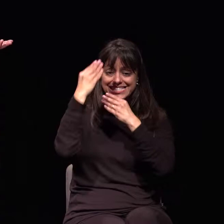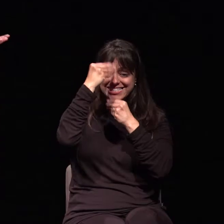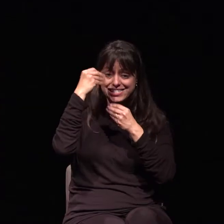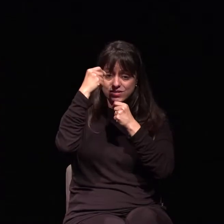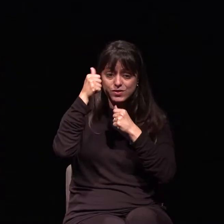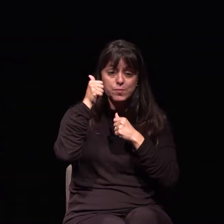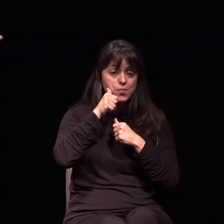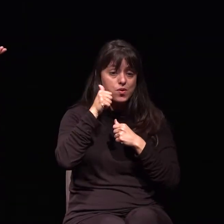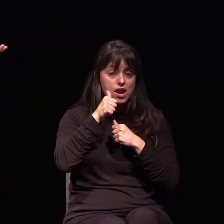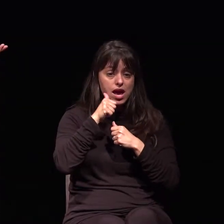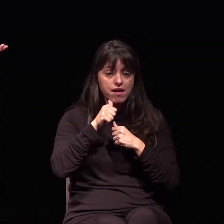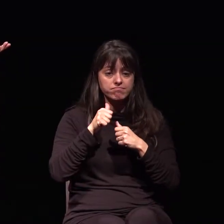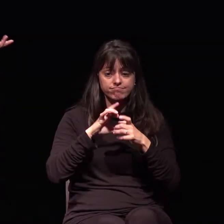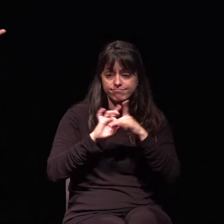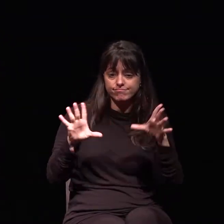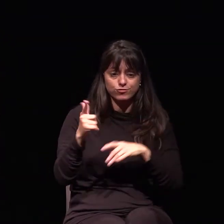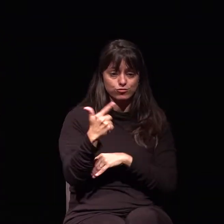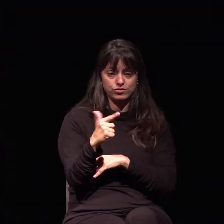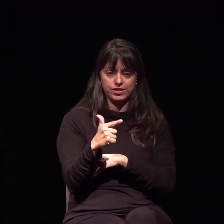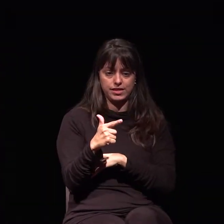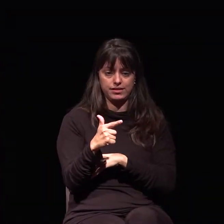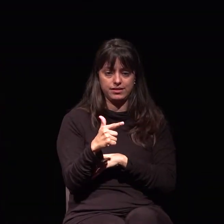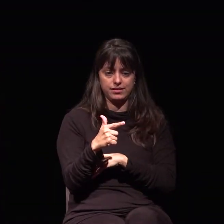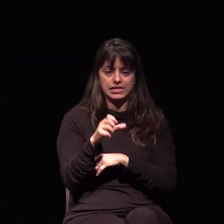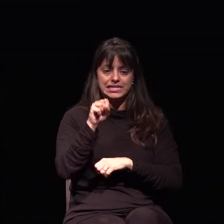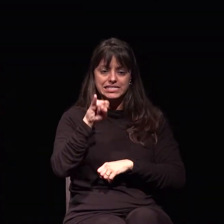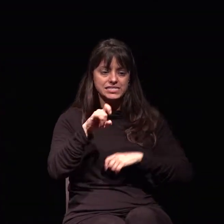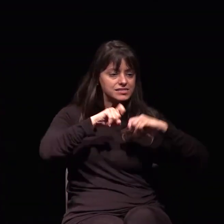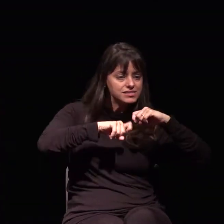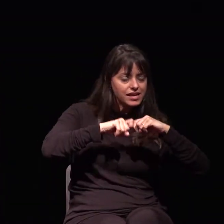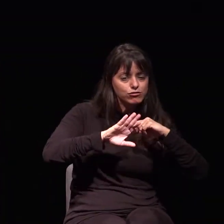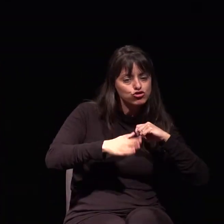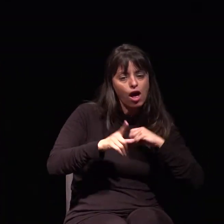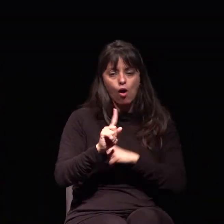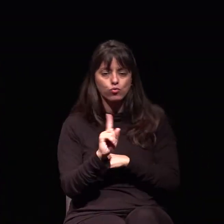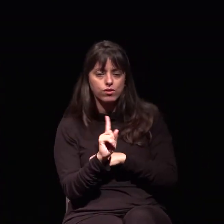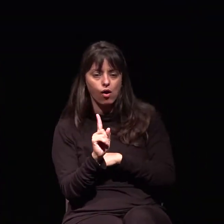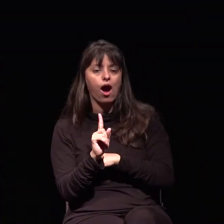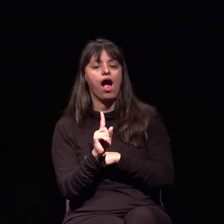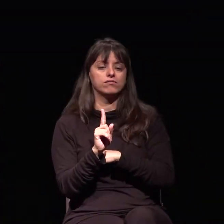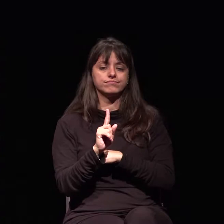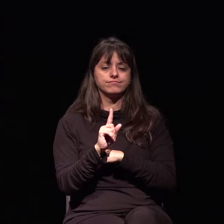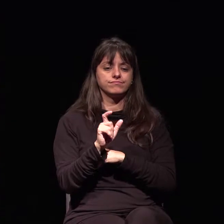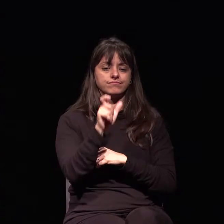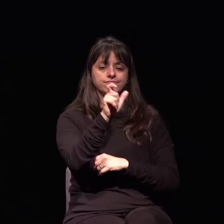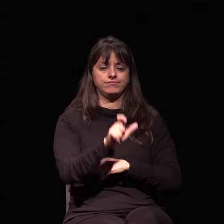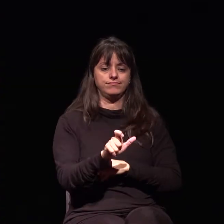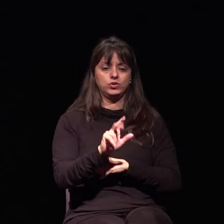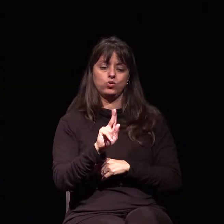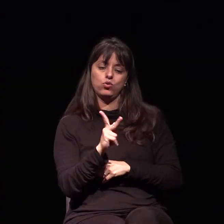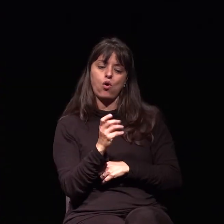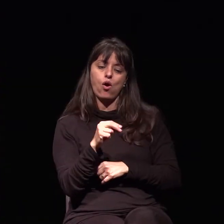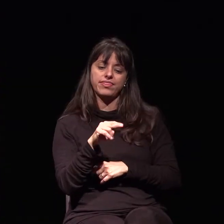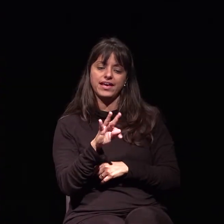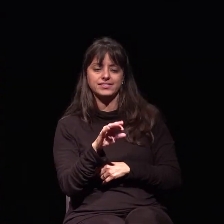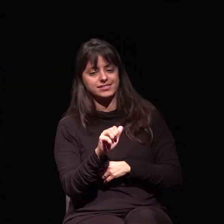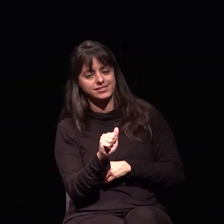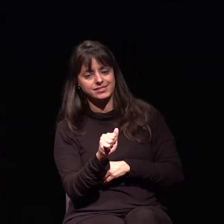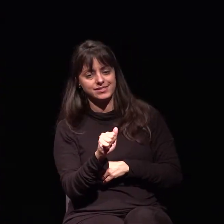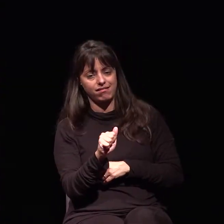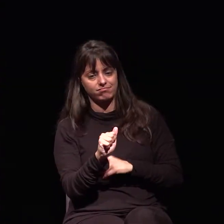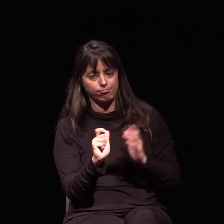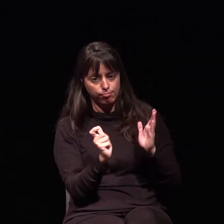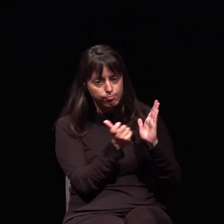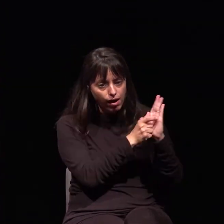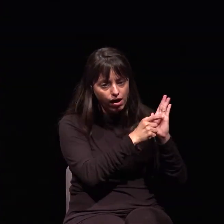que definia se ela era honesta ou não. Conforme o exercício e a prática da sexualidade, ela era honesta ou não. Isso